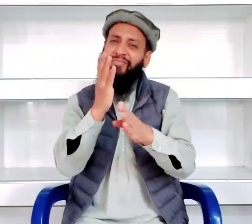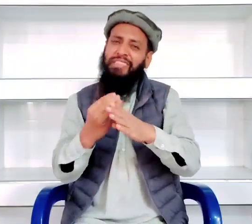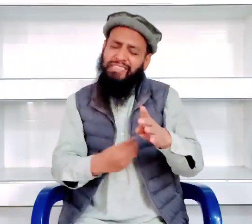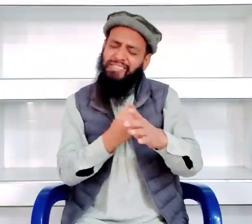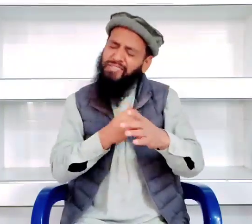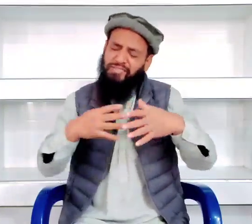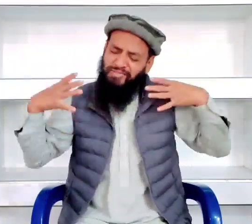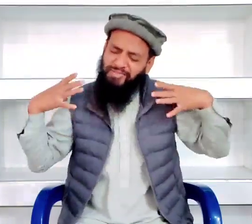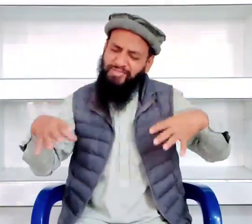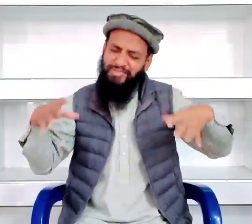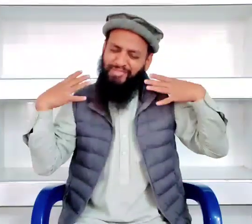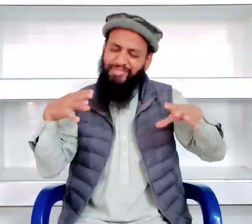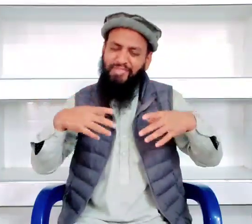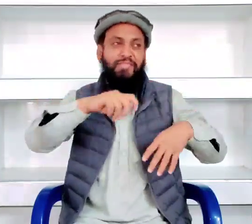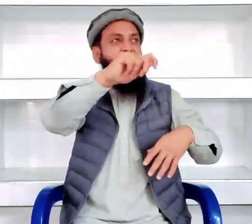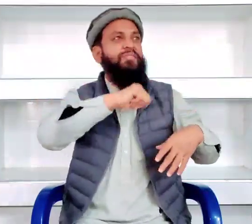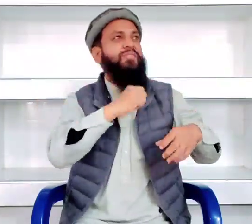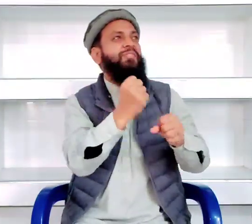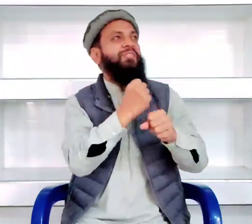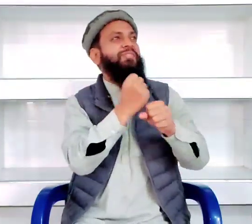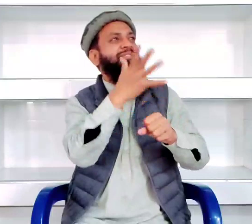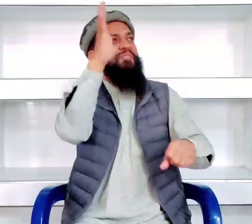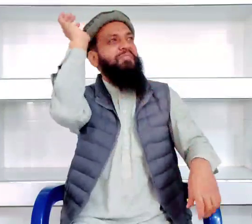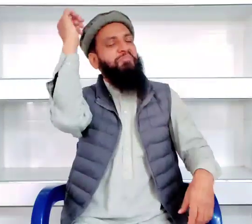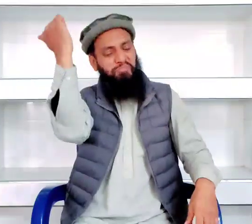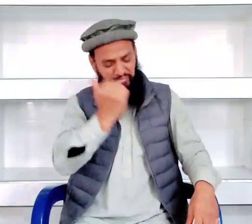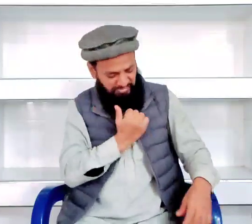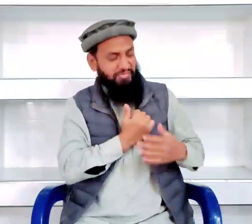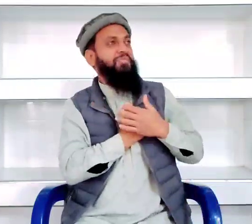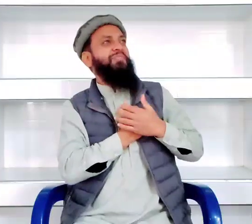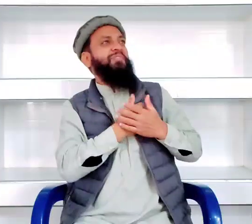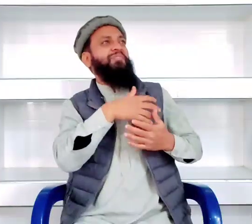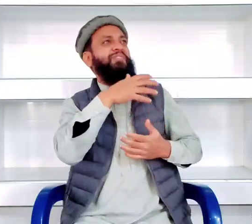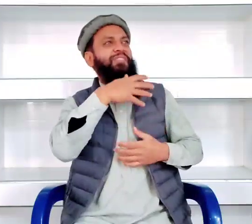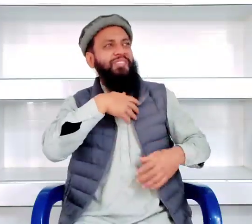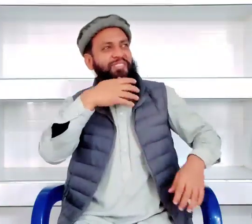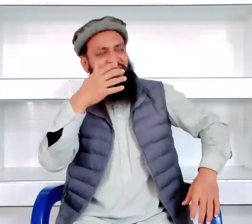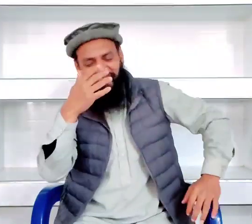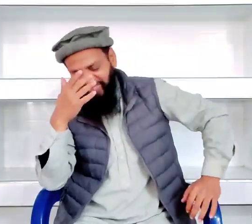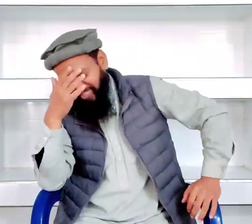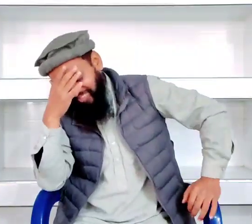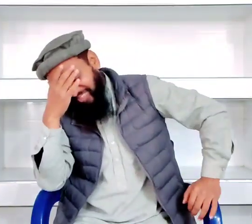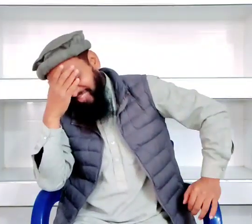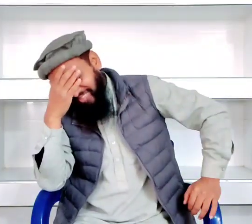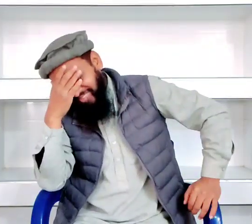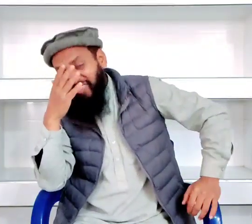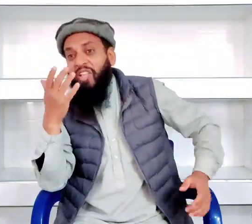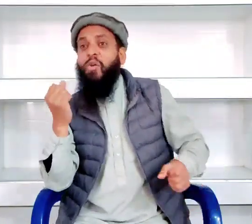ਇਹ ਦੀਨ ਜਿਹੜਾ ਇਹਦਾ ਨਜ਼ਰ ਆਉਂਦਾ ਕੁਛ ਮਸਾਇਲ ਦੀ ਲੋਕੀ ਨਮਾਜ਼ ਹੋਦੇ ਆ ਪਾਉਂਦੇ ਨੇ ਸਿਰਫ ਇਹਨਾਂ ਦੀ ਬਦੌਲਤ ਹੈ ਅਗਰ ਇਹ ਲੋਕ ਵੀ ਆਪਣਾ ਕੰਮ